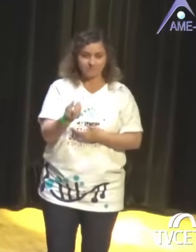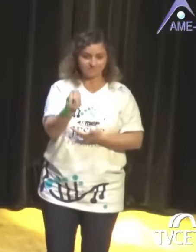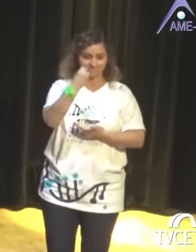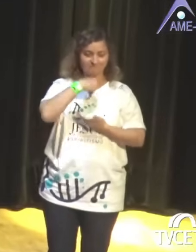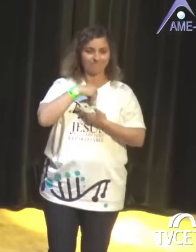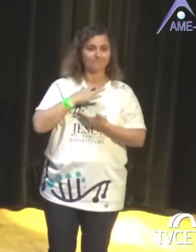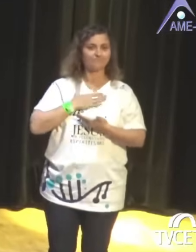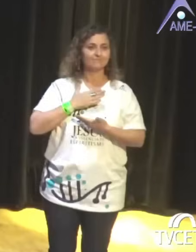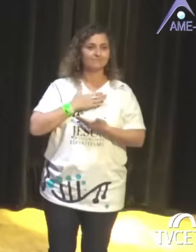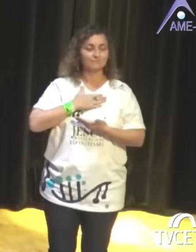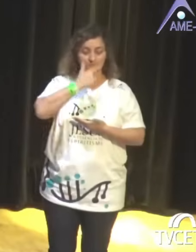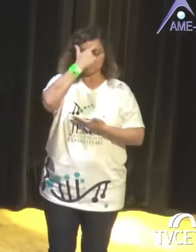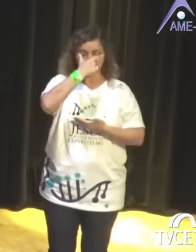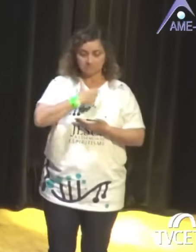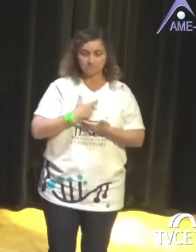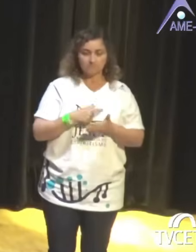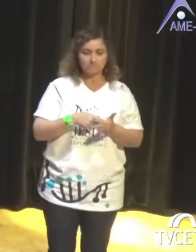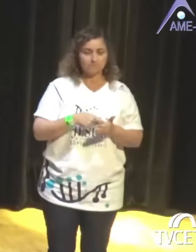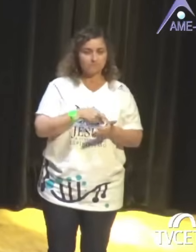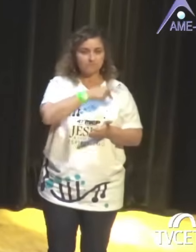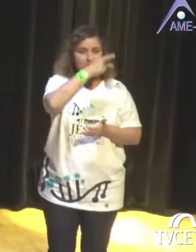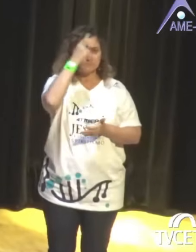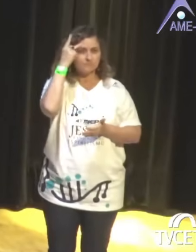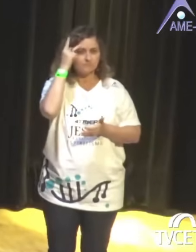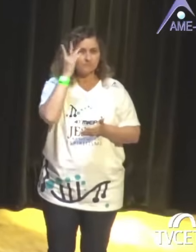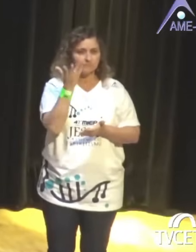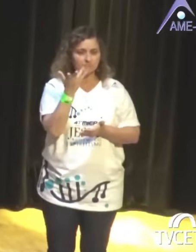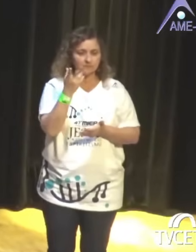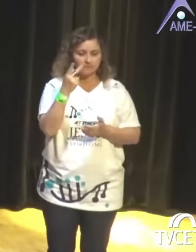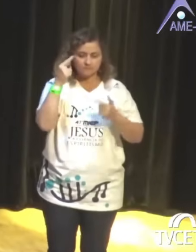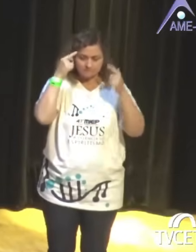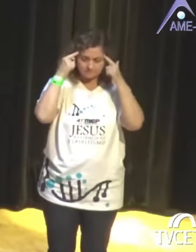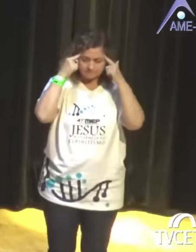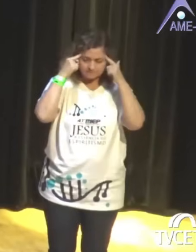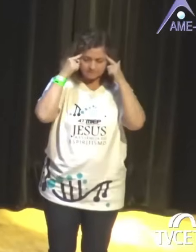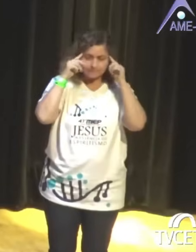indivíduo é a sua noção de